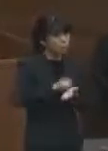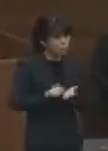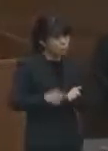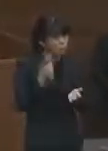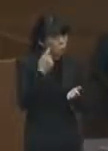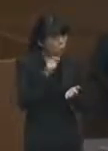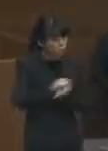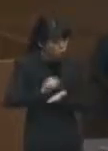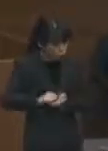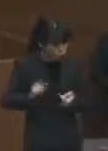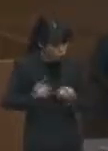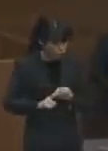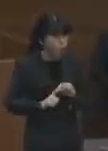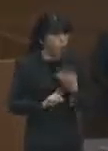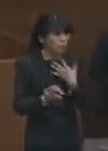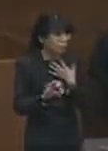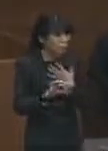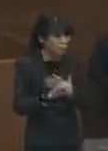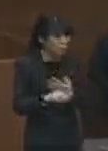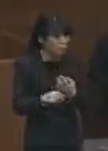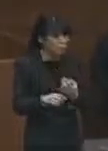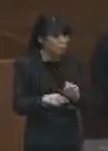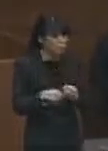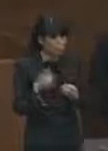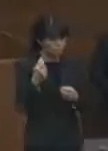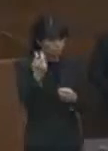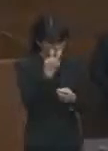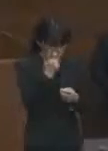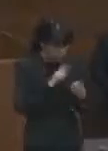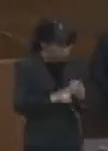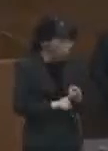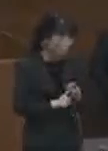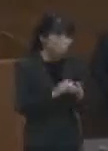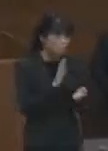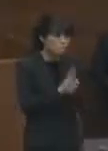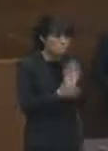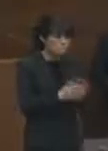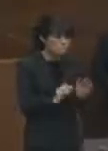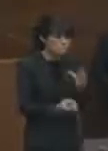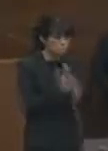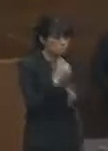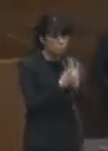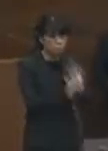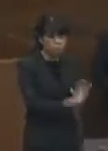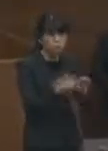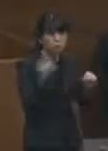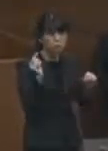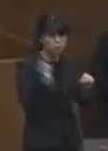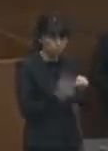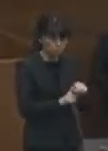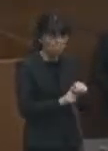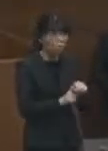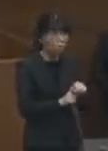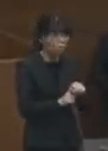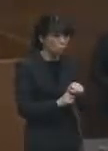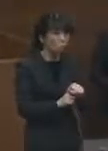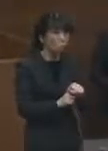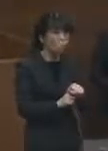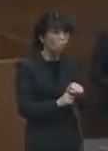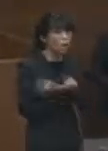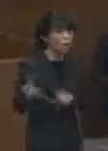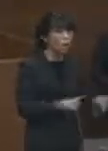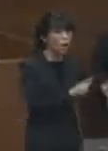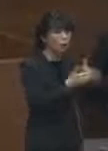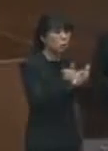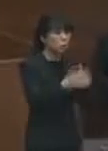して事案の解明と再発防止策の検討等を行うため、生活保護受給世帯へのアンケート調査を実